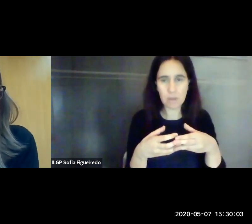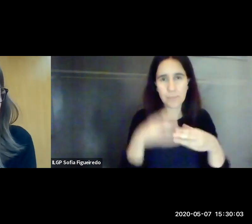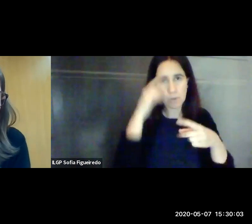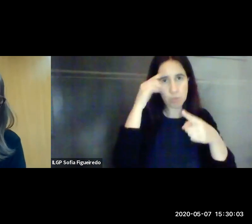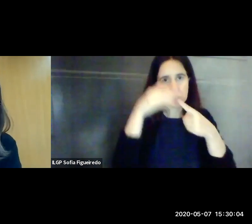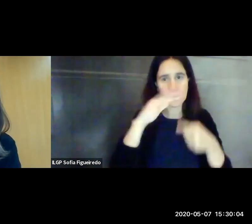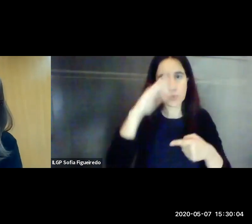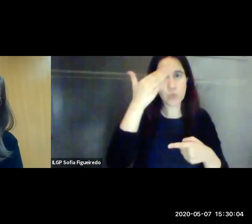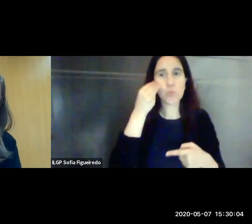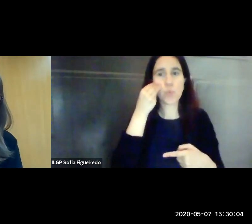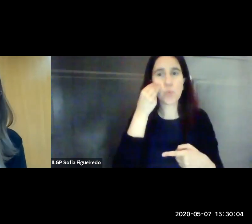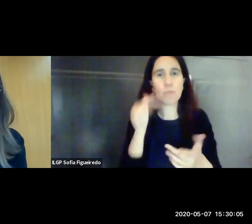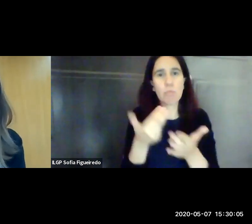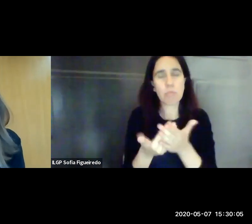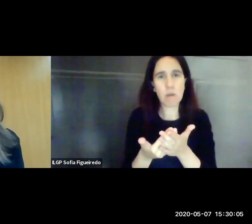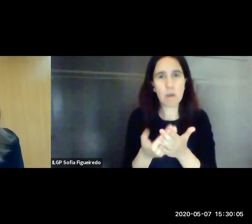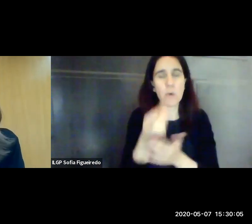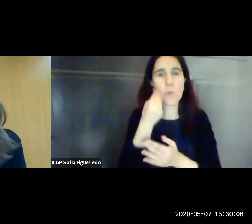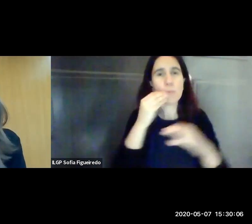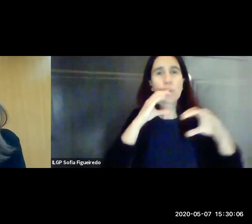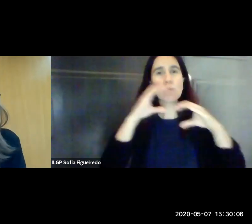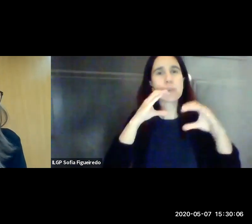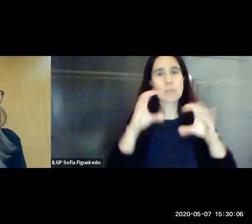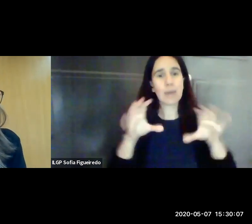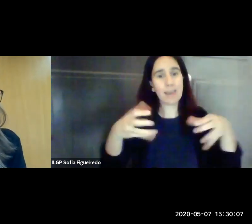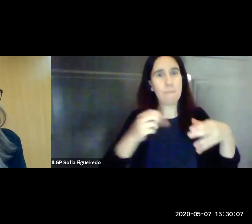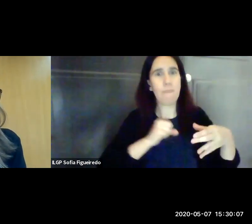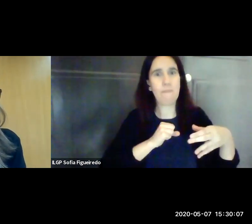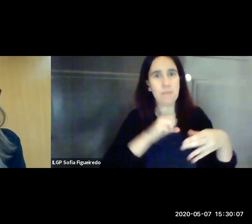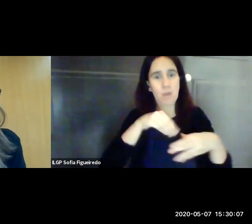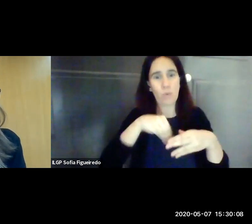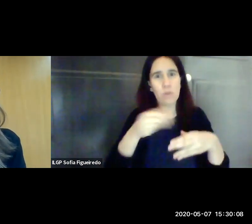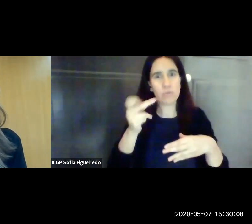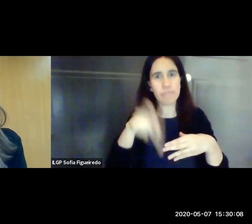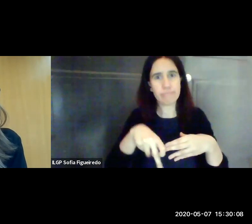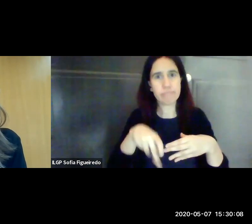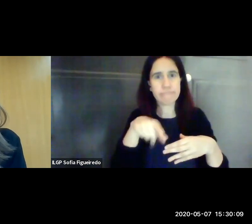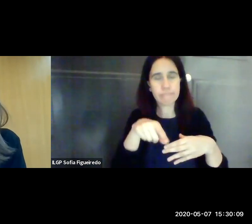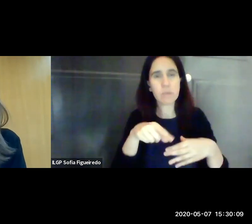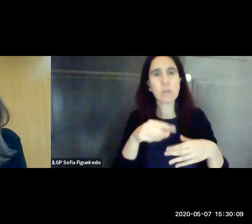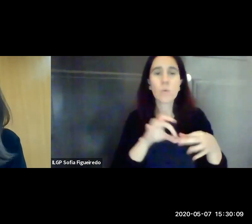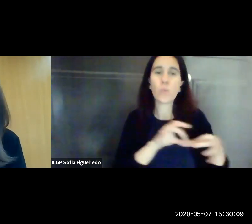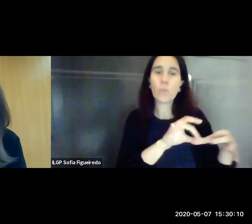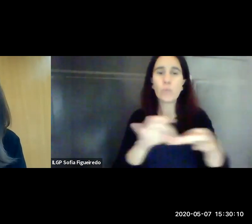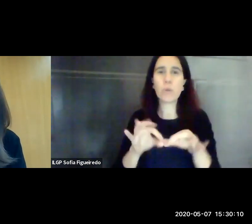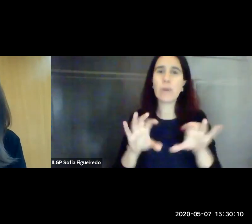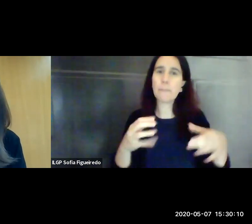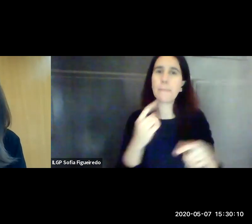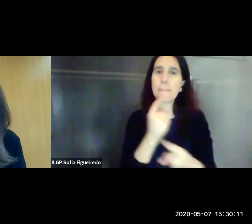como é que eu torno e como é que eu comunico com a minha equipa neste contexto, mantendo a união da equipa,